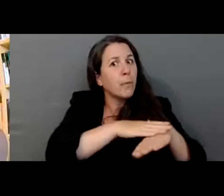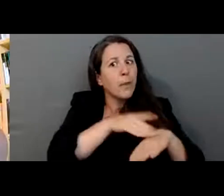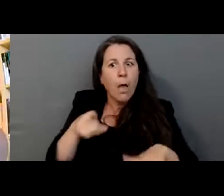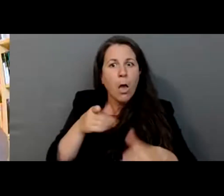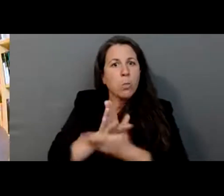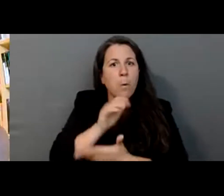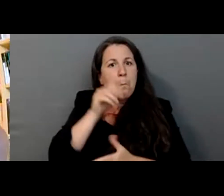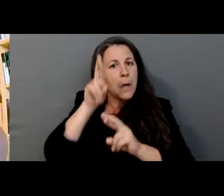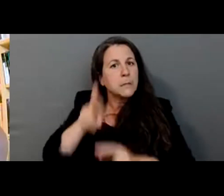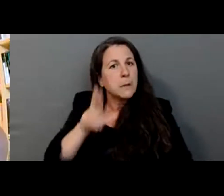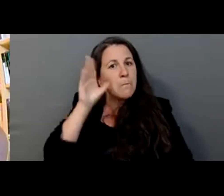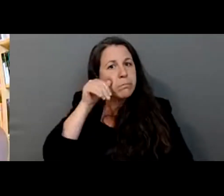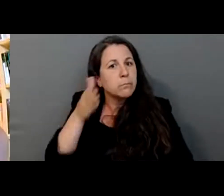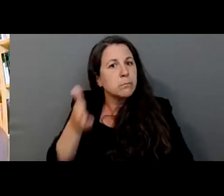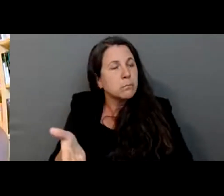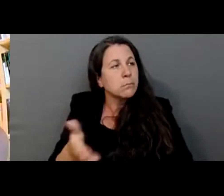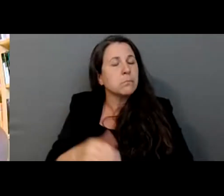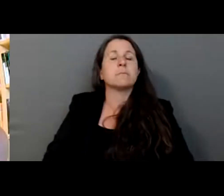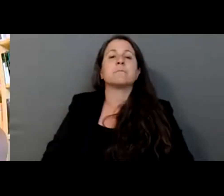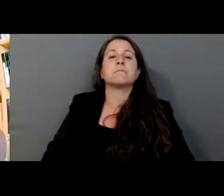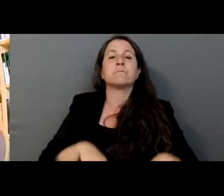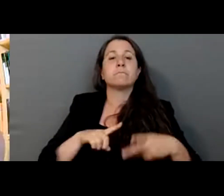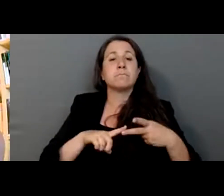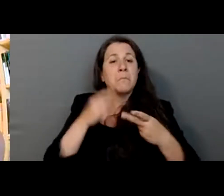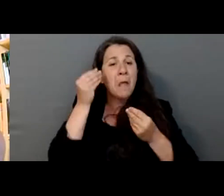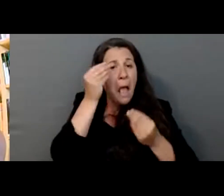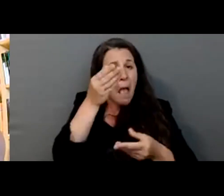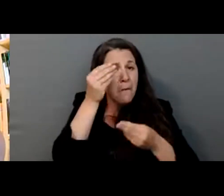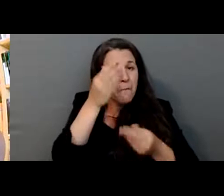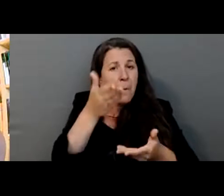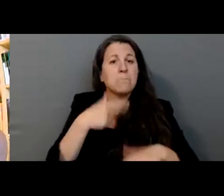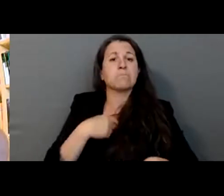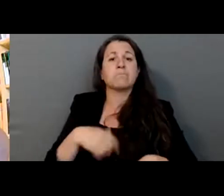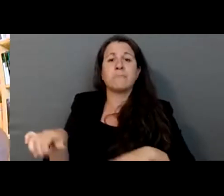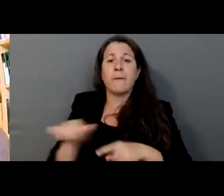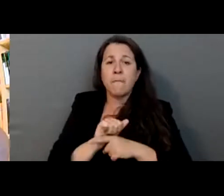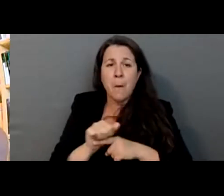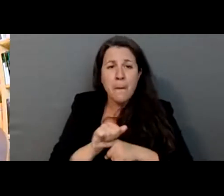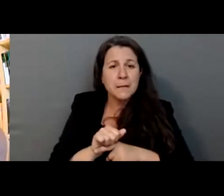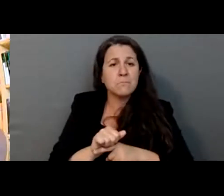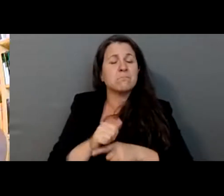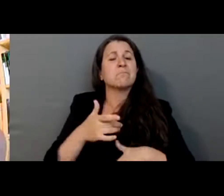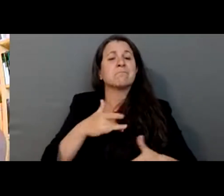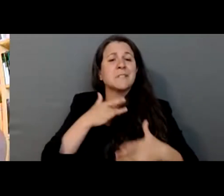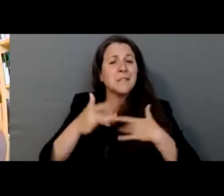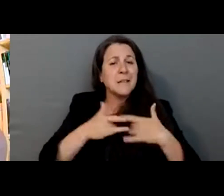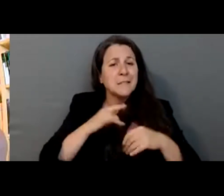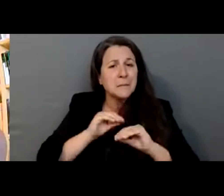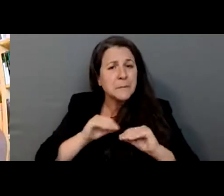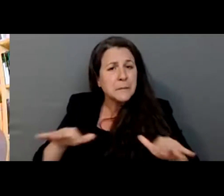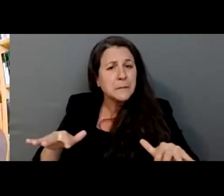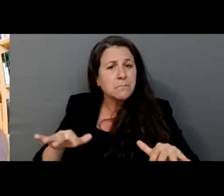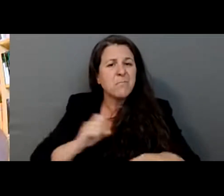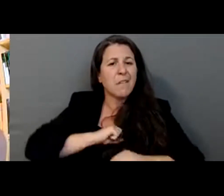droits. Elle informe, elle offre des formations, elle sensibilise, elle fait des campagnes pour faire connaître à un